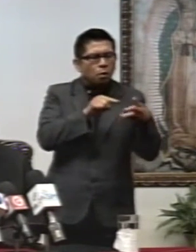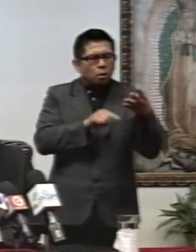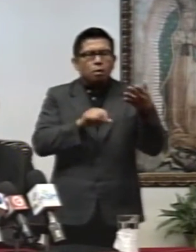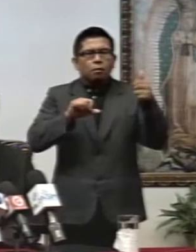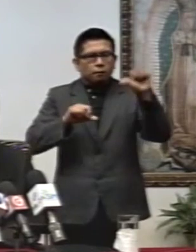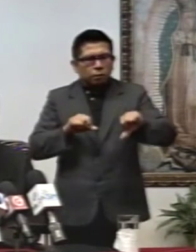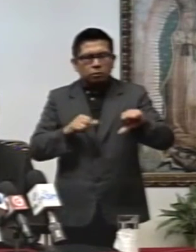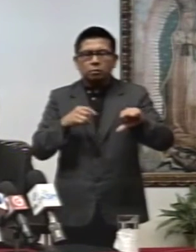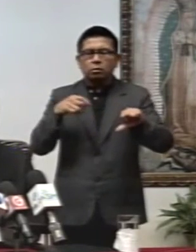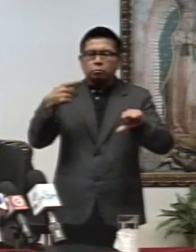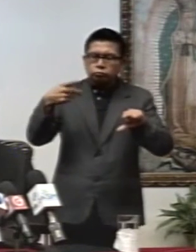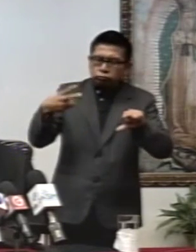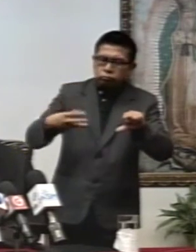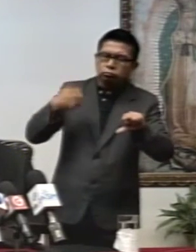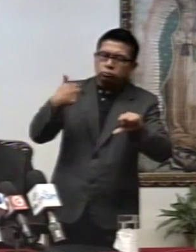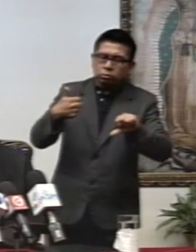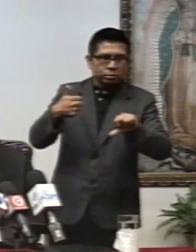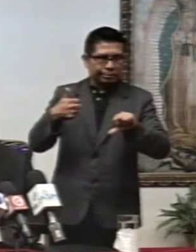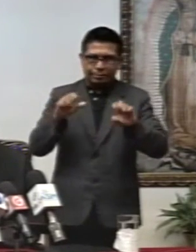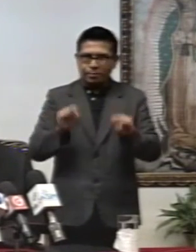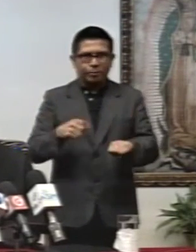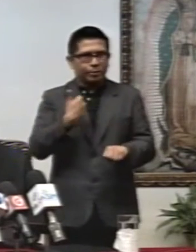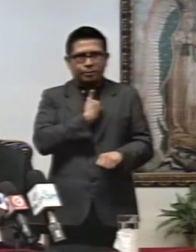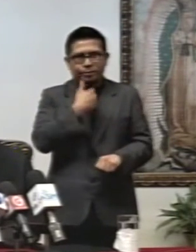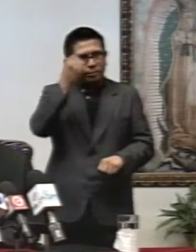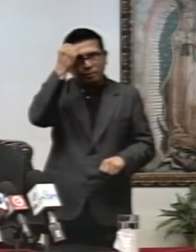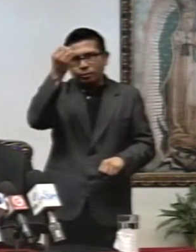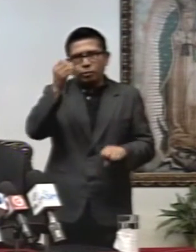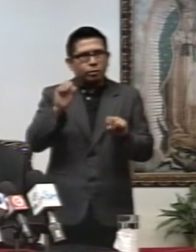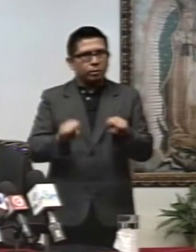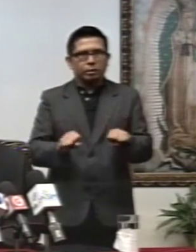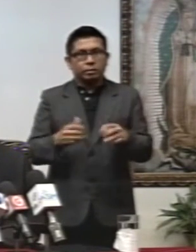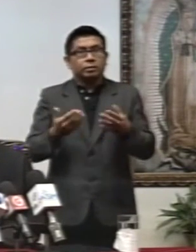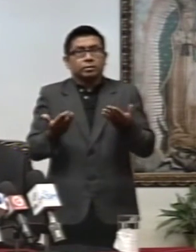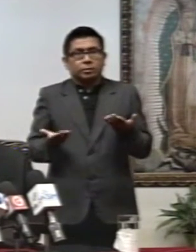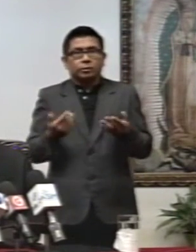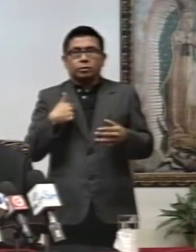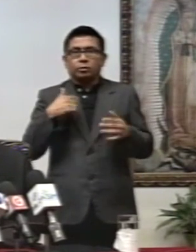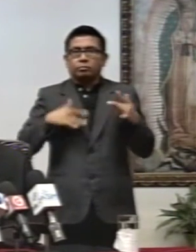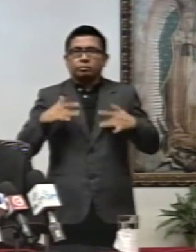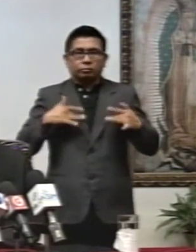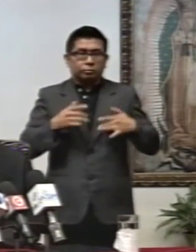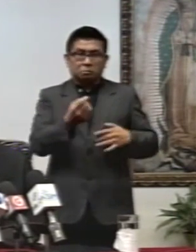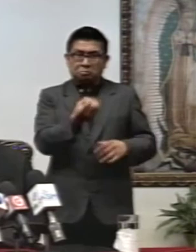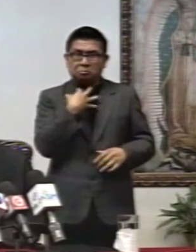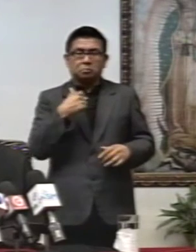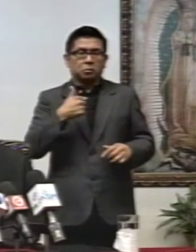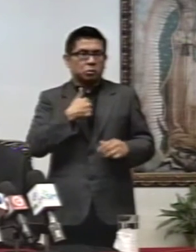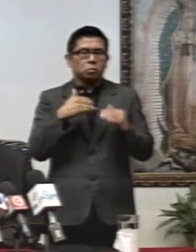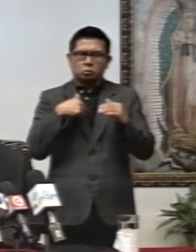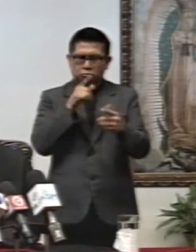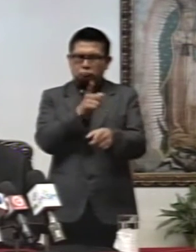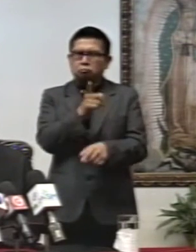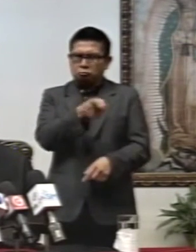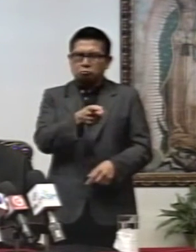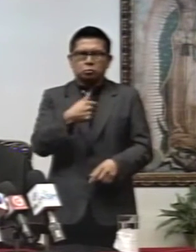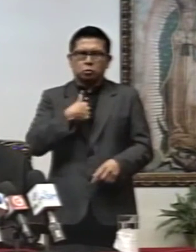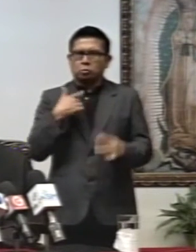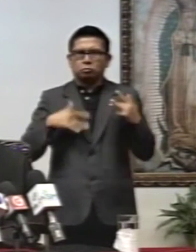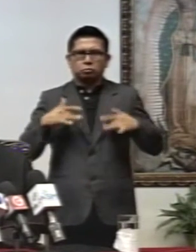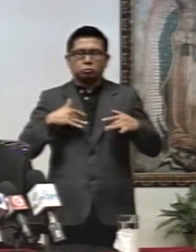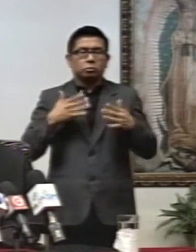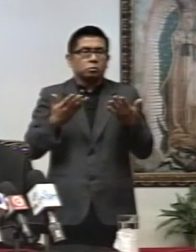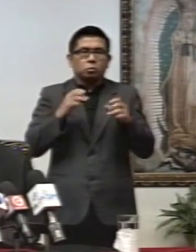en qué ha sido acertada, etcétera. Por eso es que he declinado cuando ustedes me preguntan que haga un análisis, un